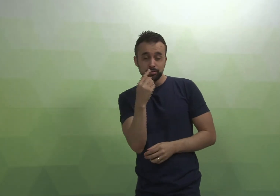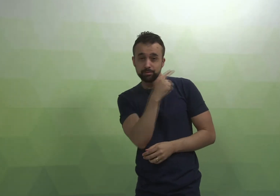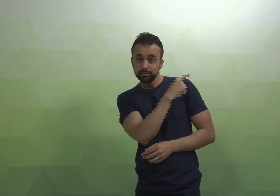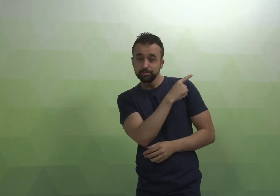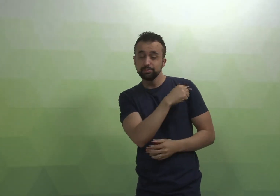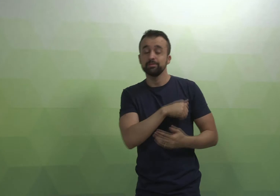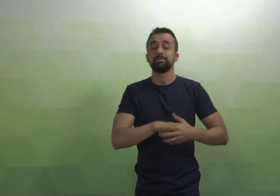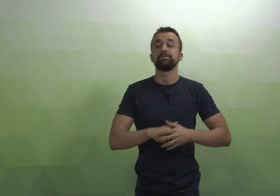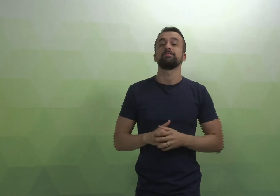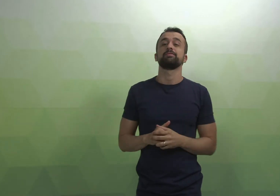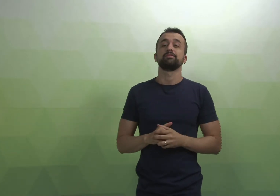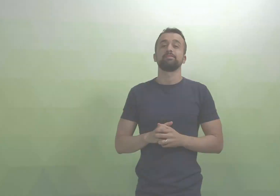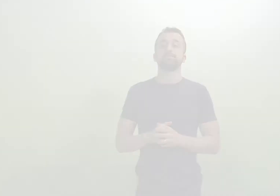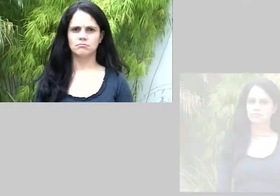a imagem.